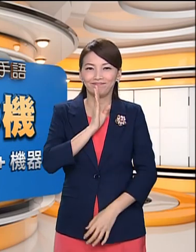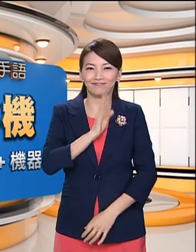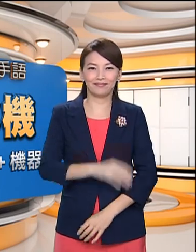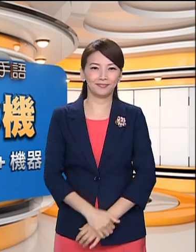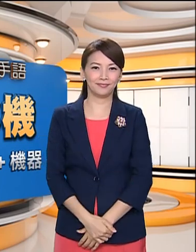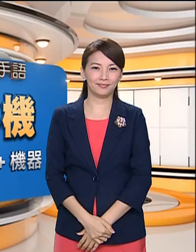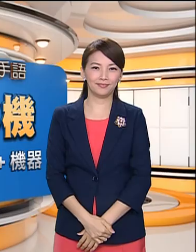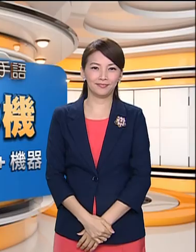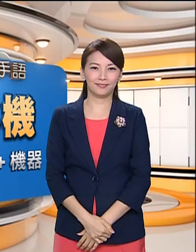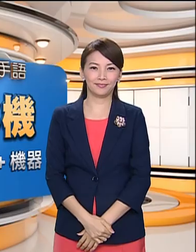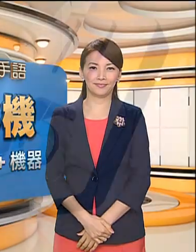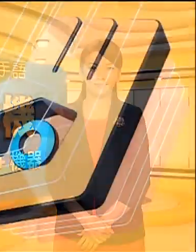车。